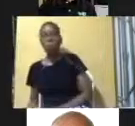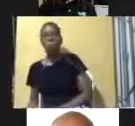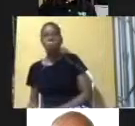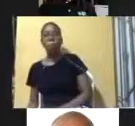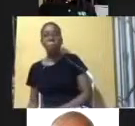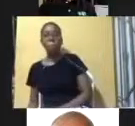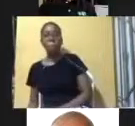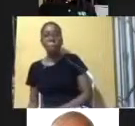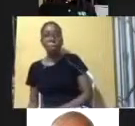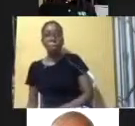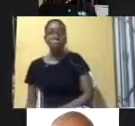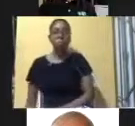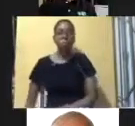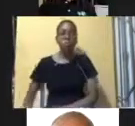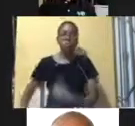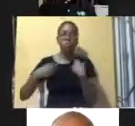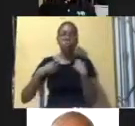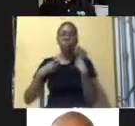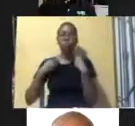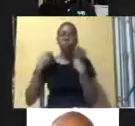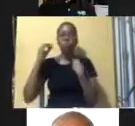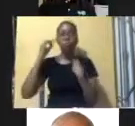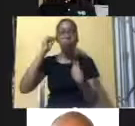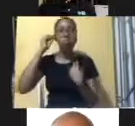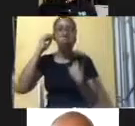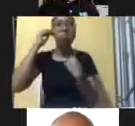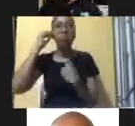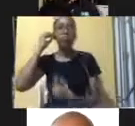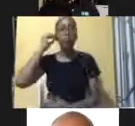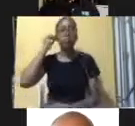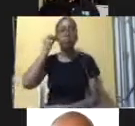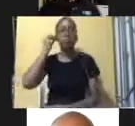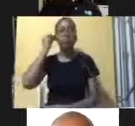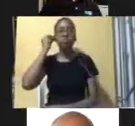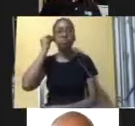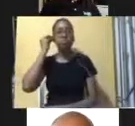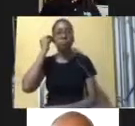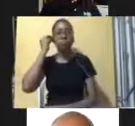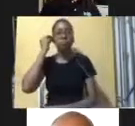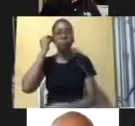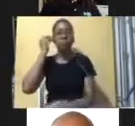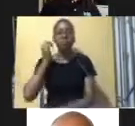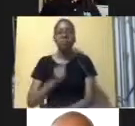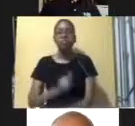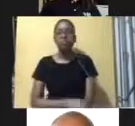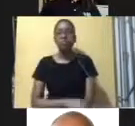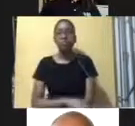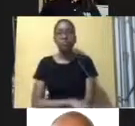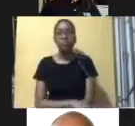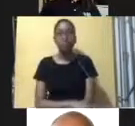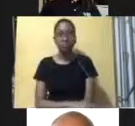privados. Ha sido muy frustrante. También sé que siempre tiene que ir mi mamá conmigo